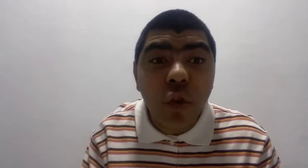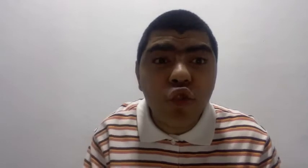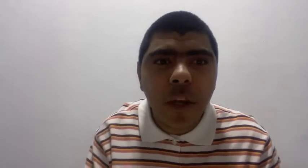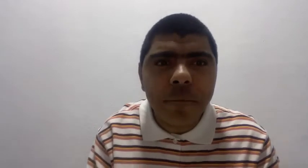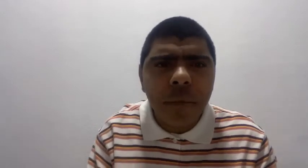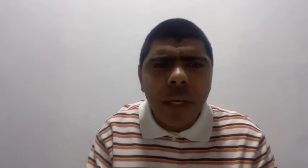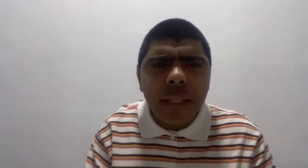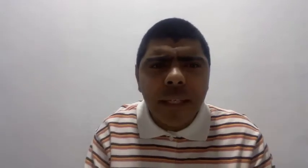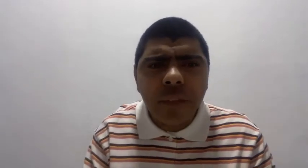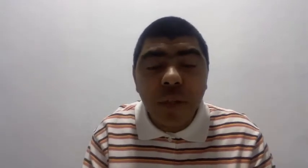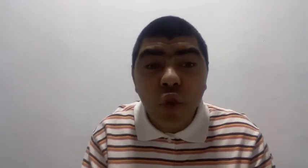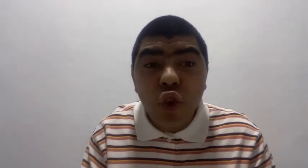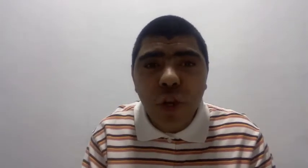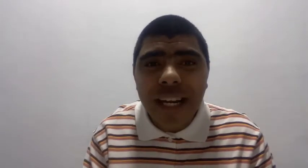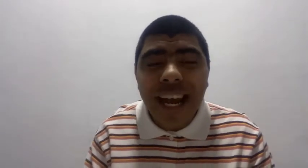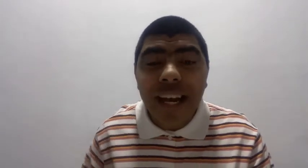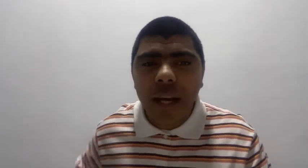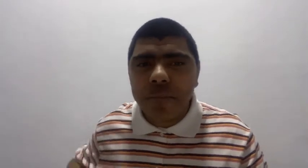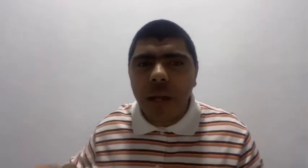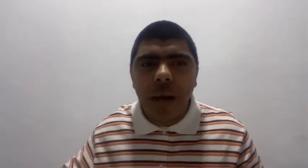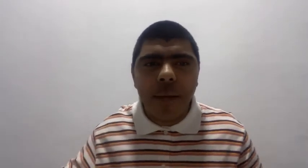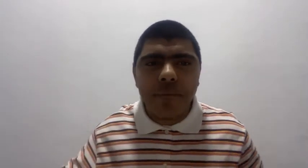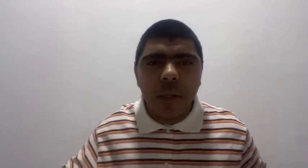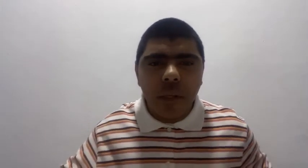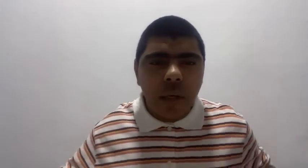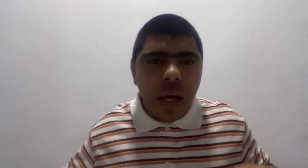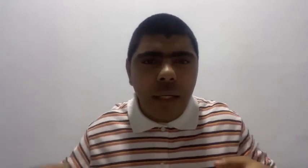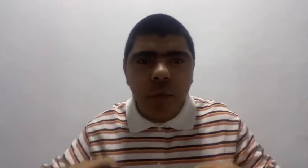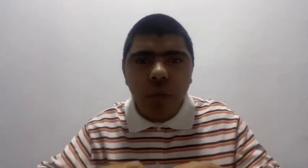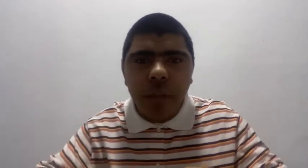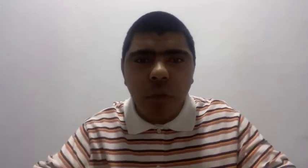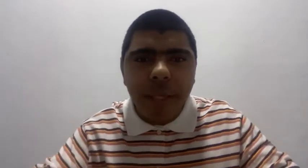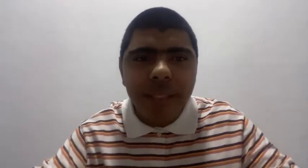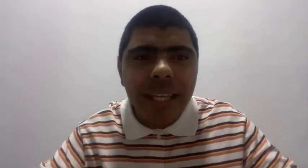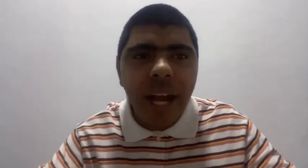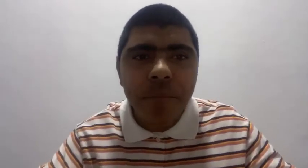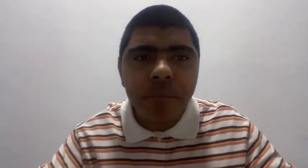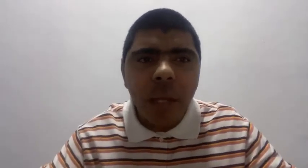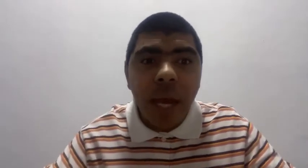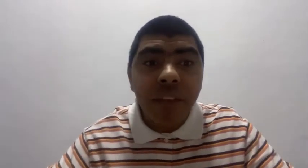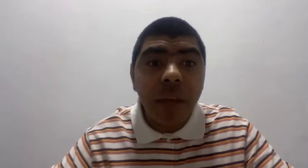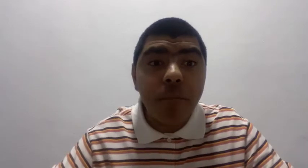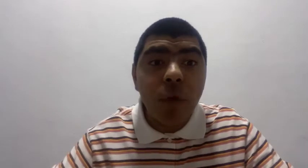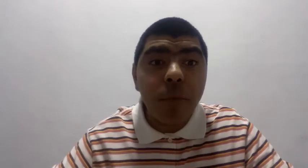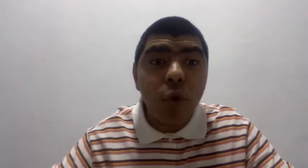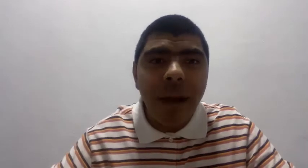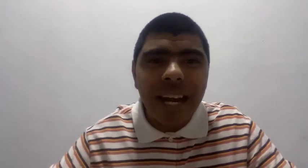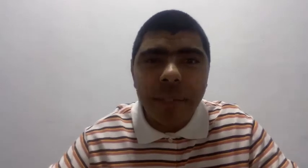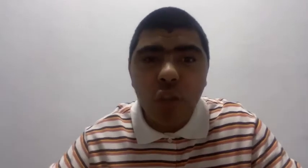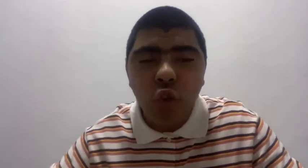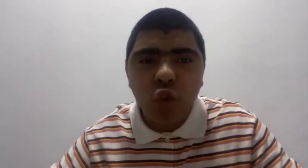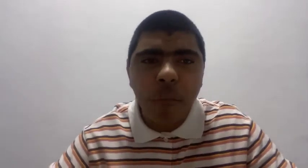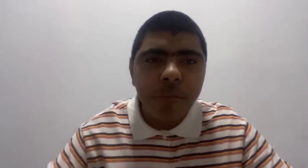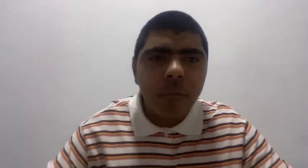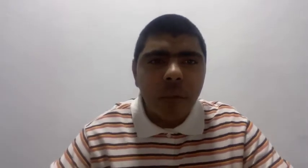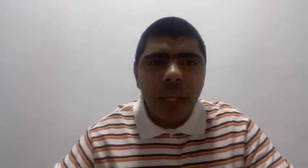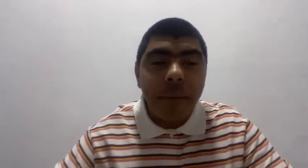noche que el Señor nos regala. Amén. Aleluya. Dios bendiga a ese pueblo maravilloso que va a